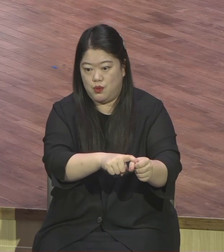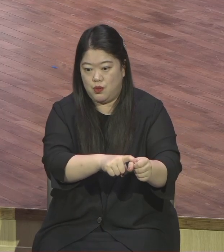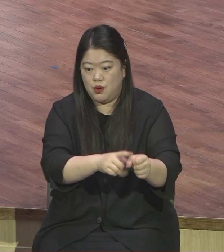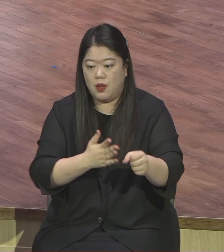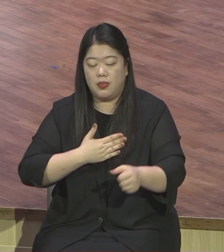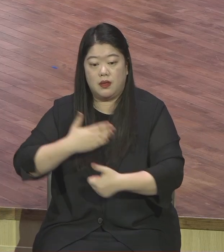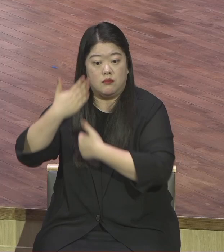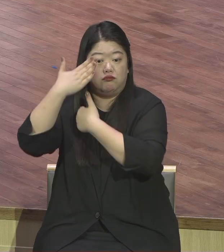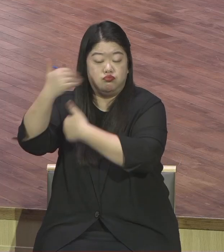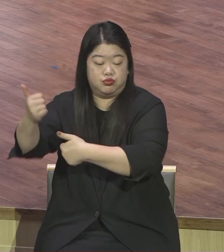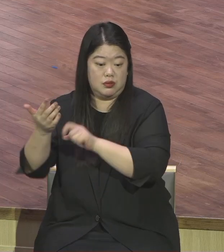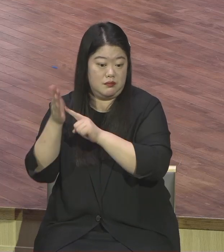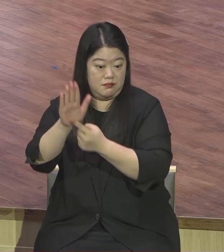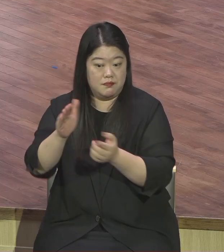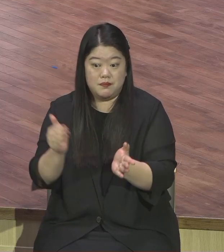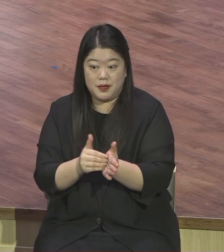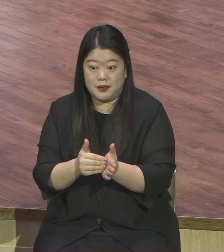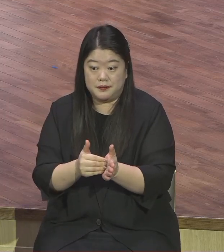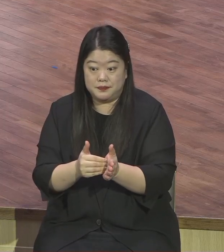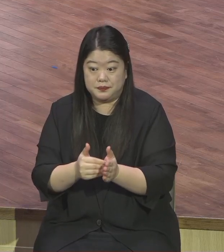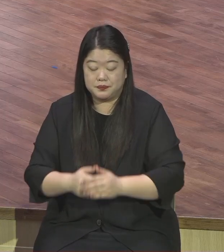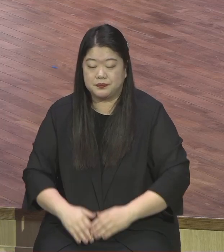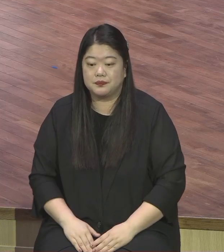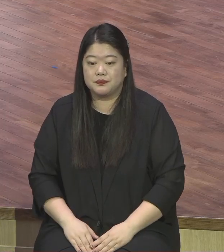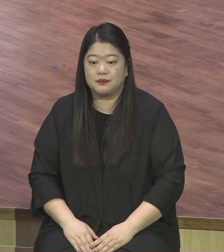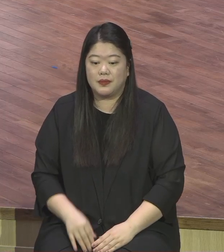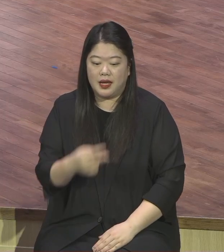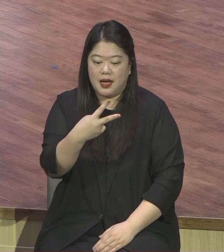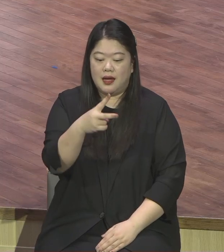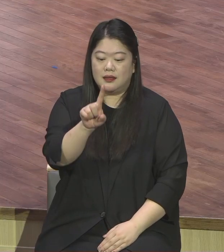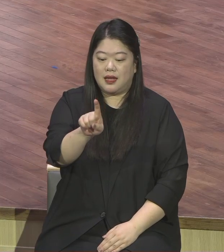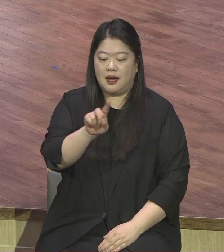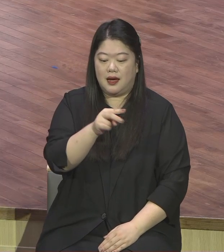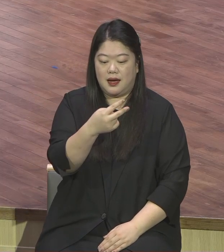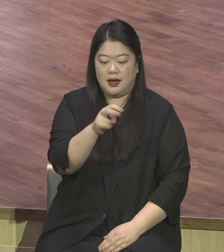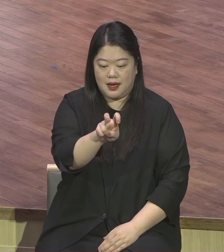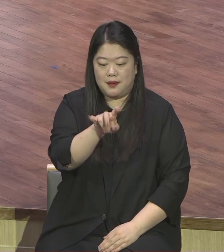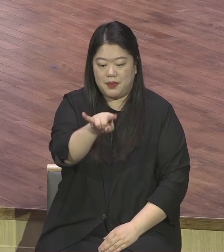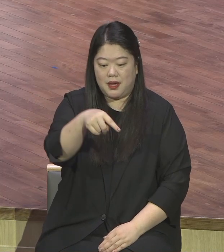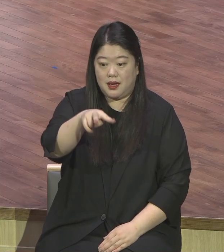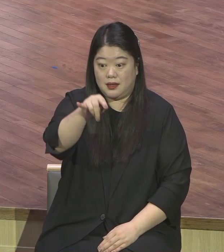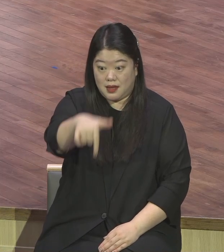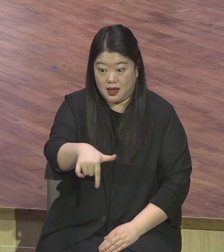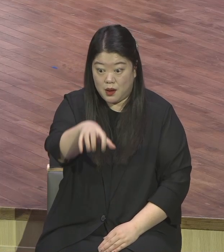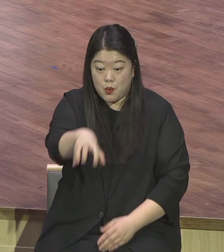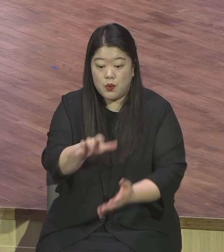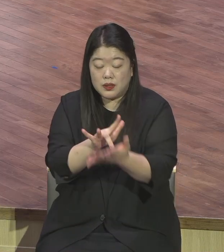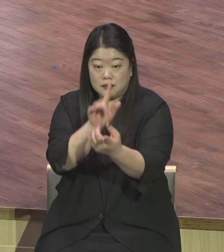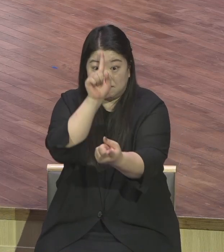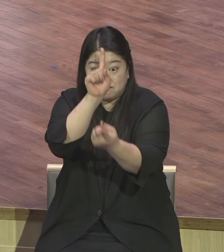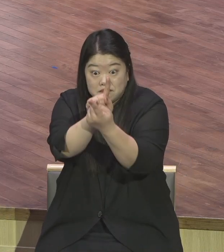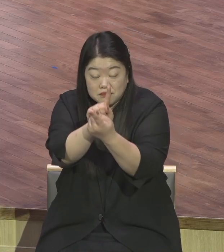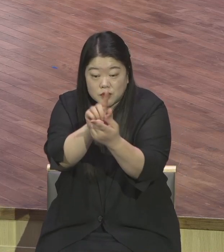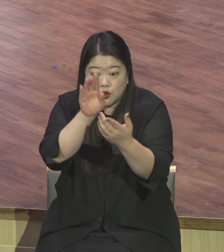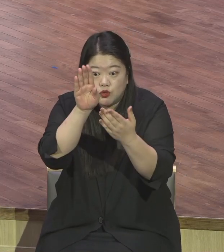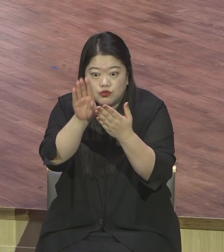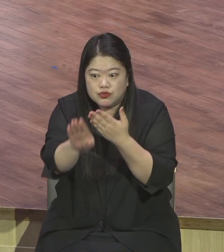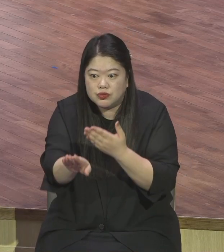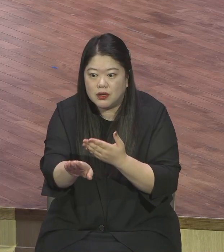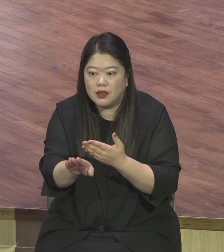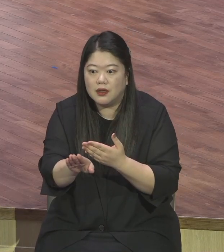사도행전 9장 10절 이후에 보면 사도 바울이 다메섹 도상에서 인생의 전환점을 맞이한 이후에 70인